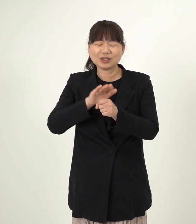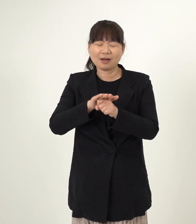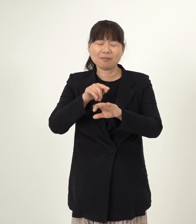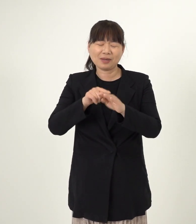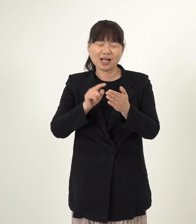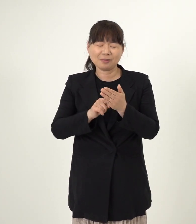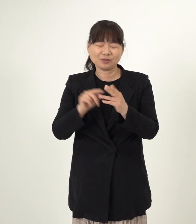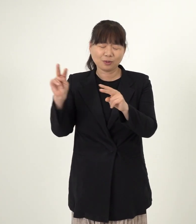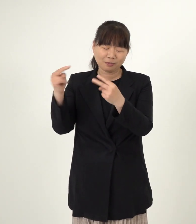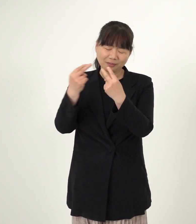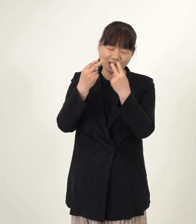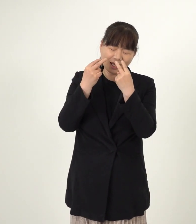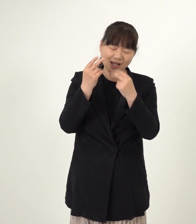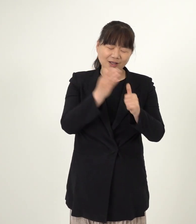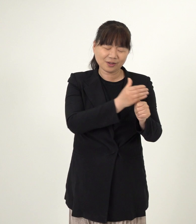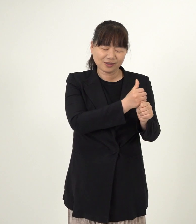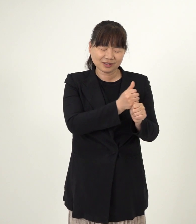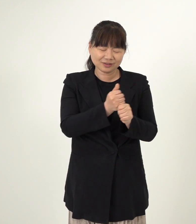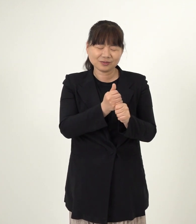붙드시며 주목하시며